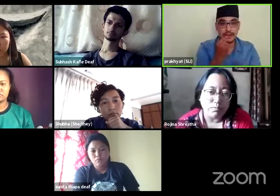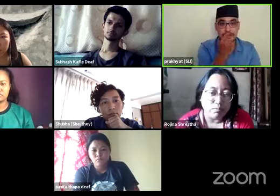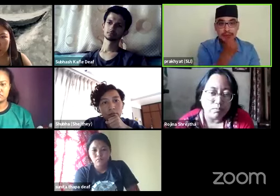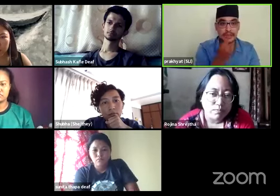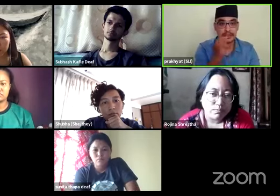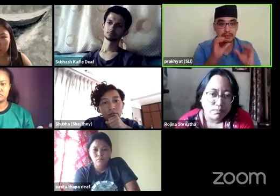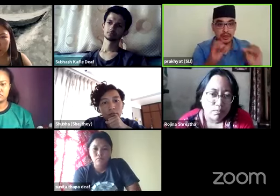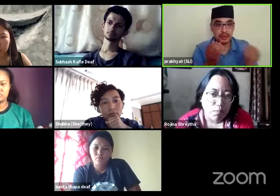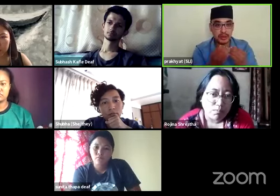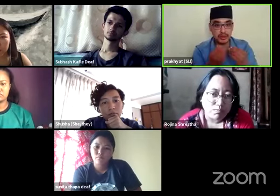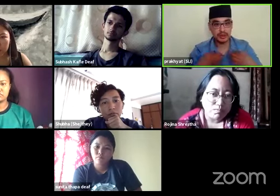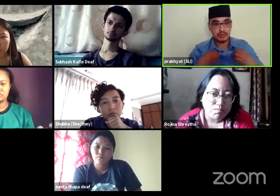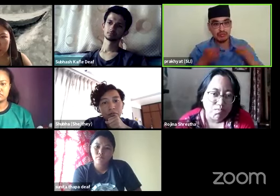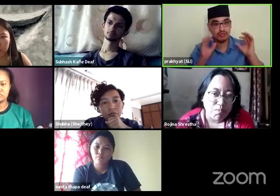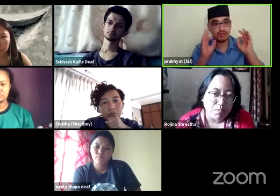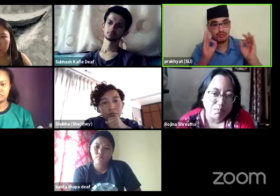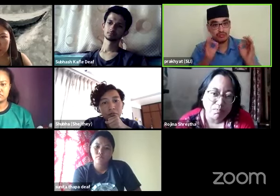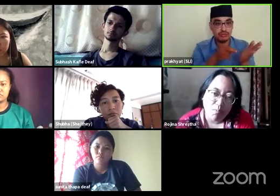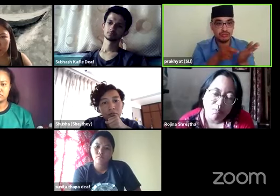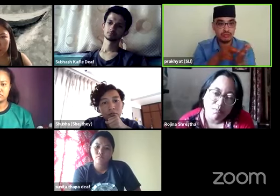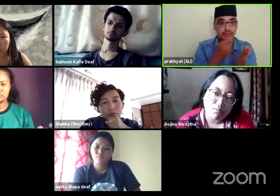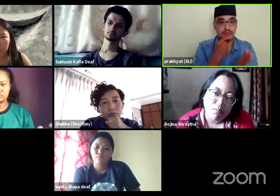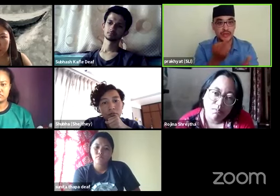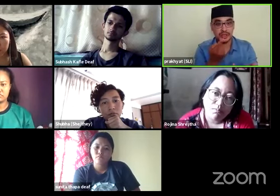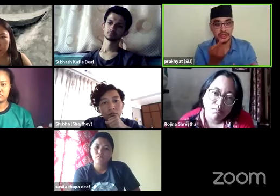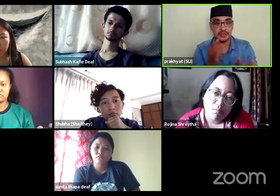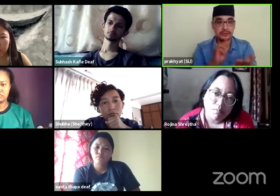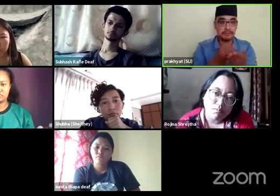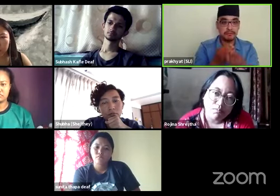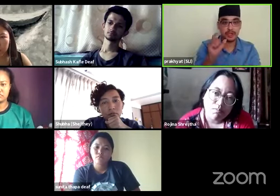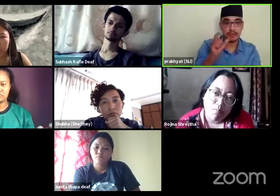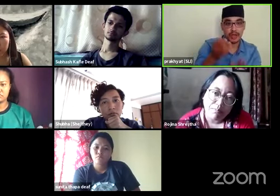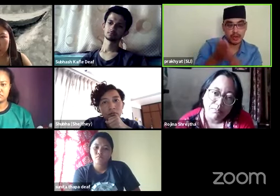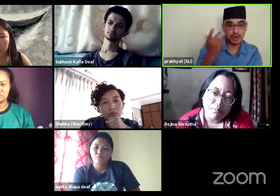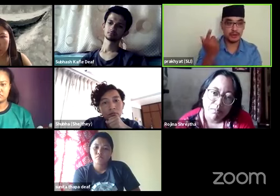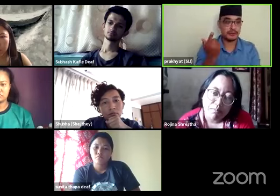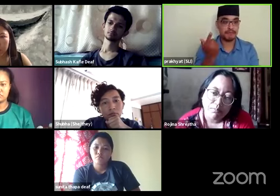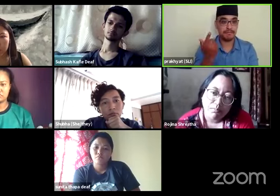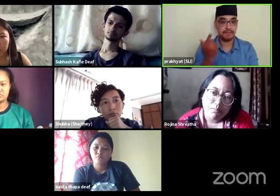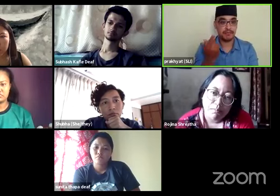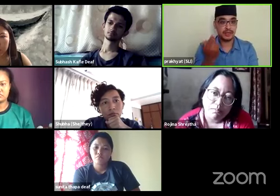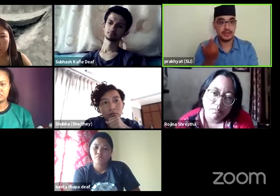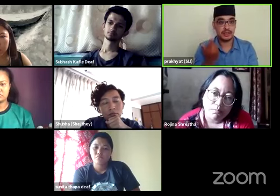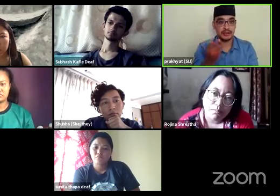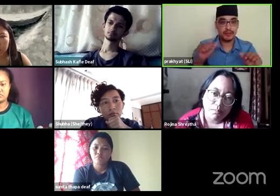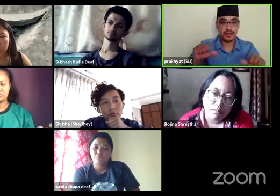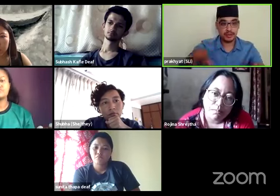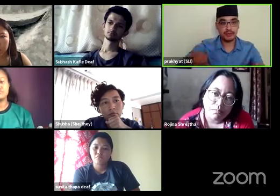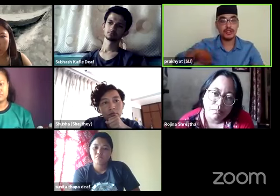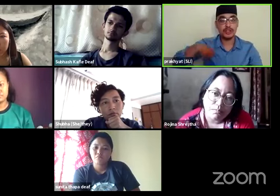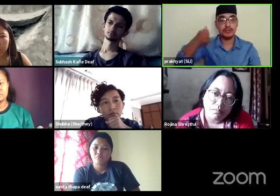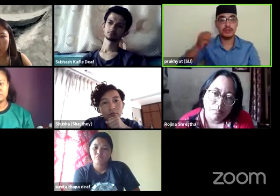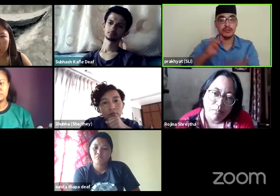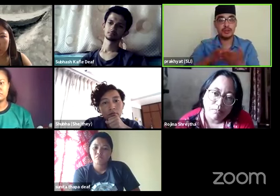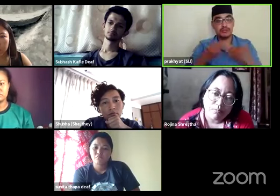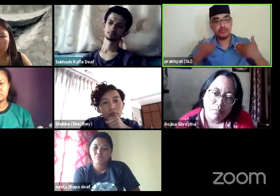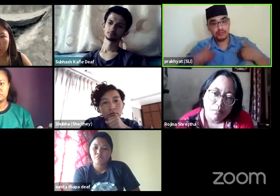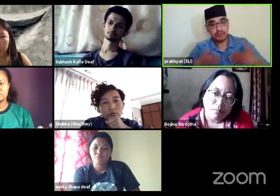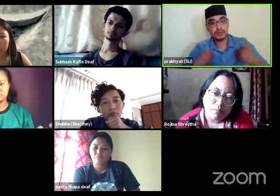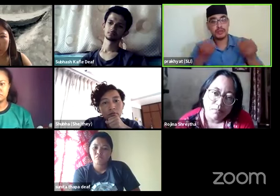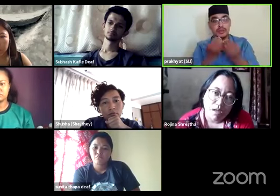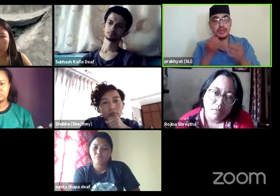भने राम्रो ड्रेस लगाएर हिँड्यो भने अथवा हुन्छ नि क्लबिङ गर्न गयो भने अथवा कि यो जीवनको यु नो रमाइलो